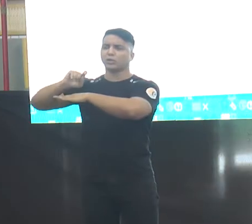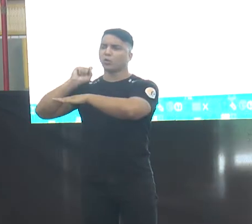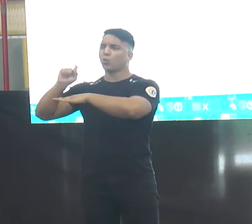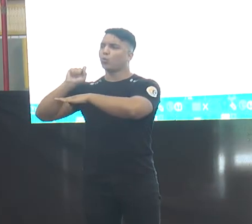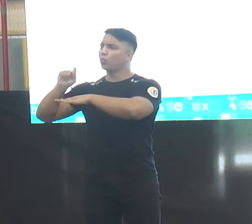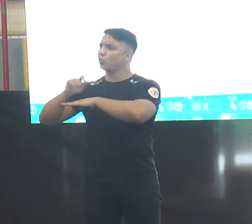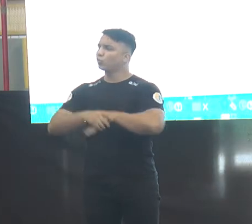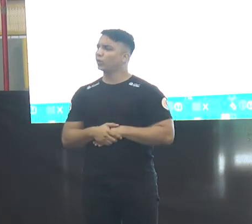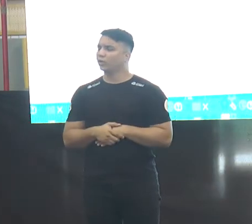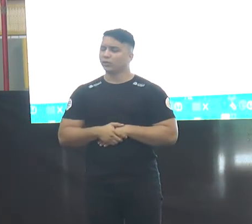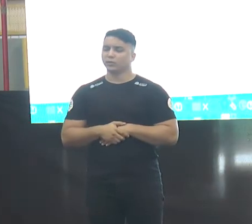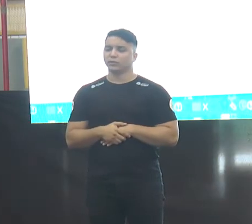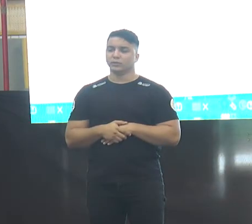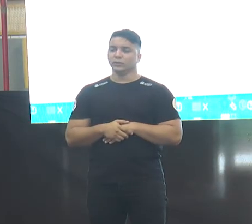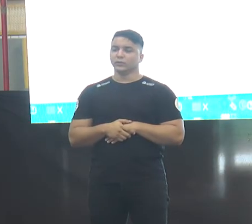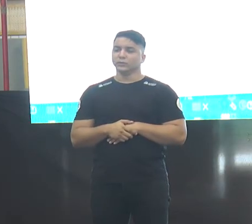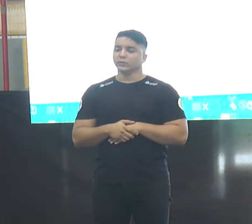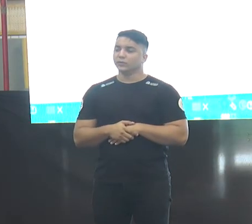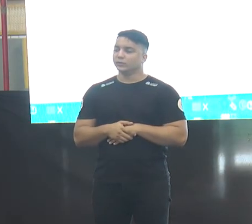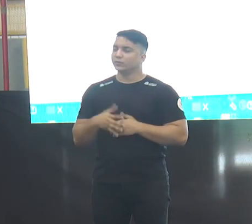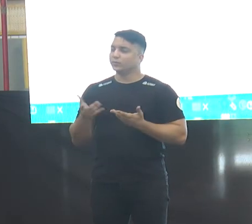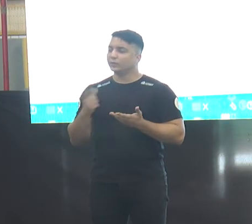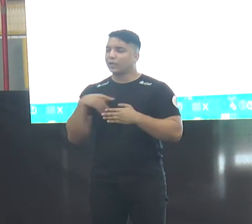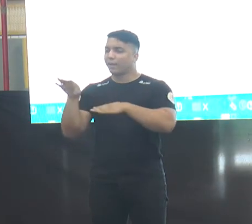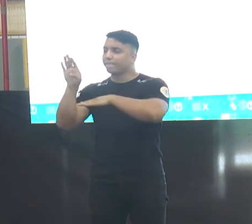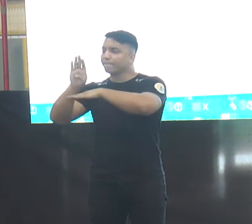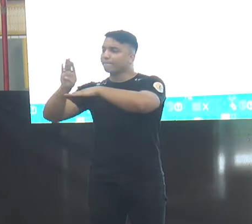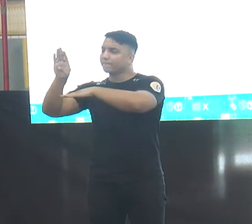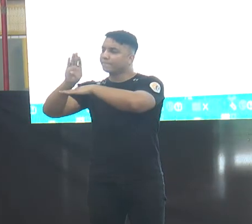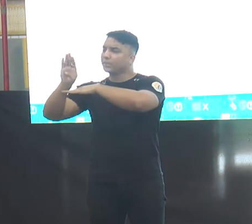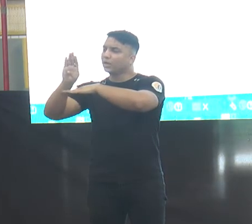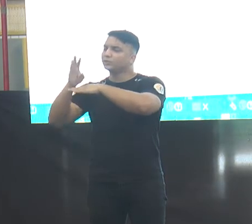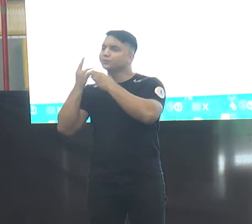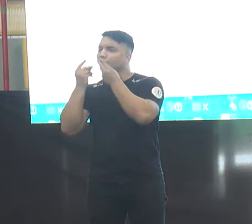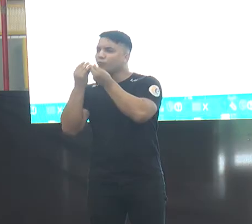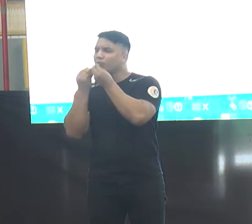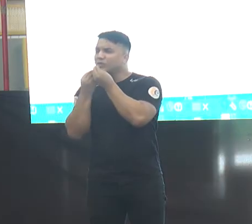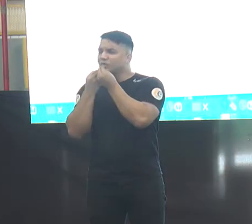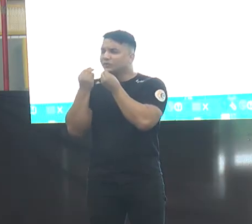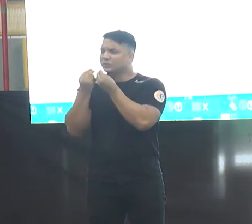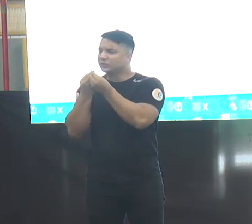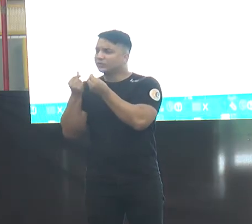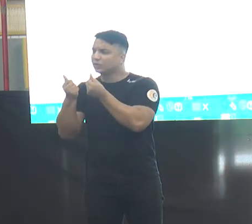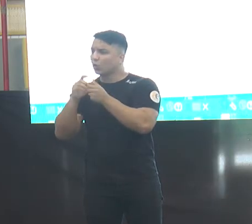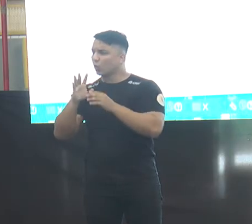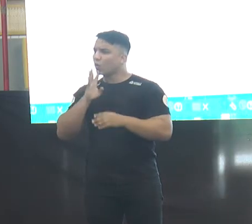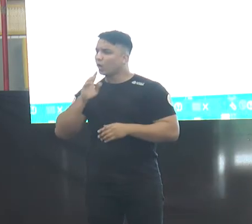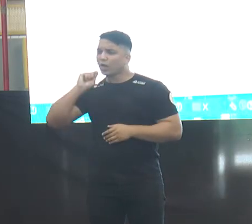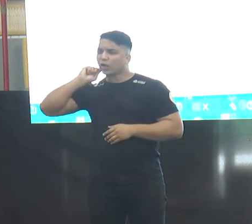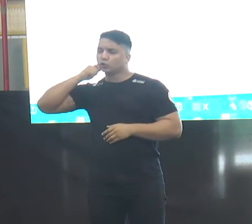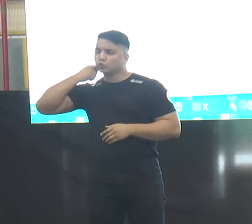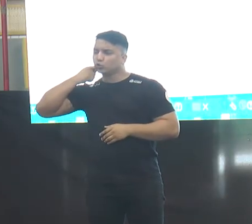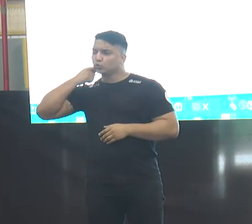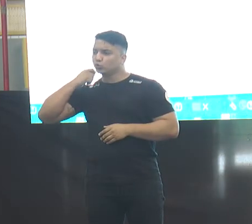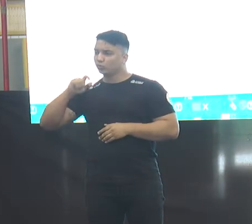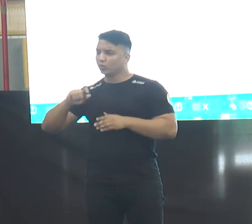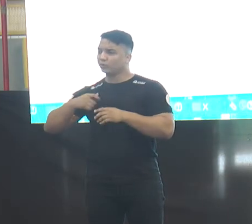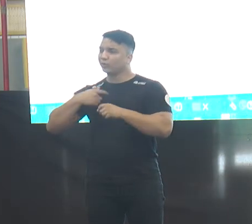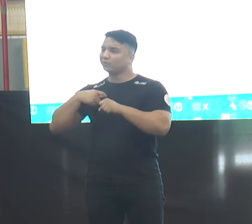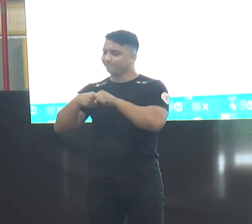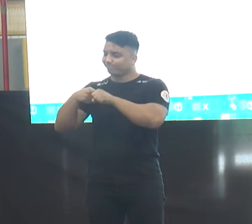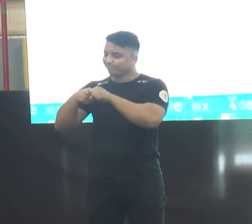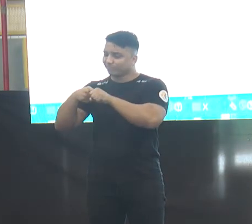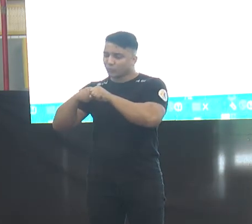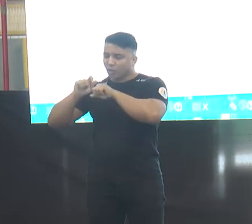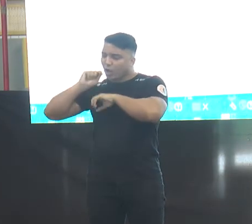básicas? As bases. Gente, base tem um sabor adstringente. Aí você vai, poxa, mas eu